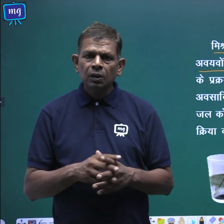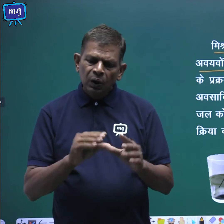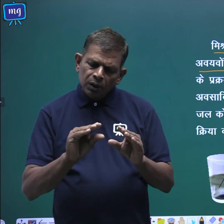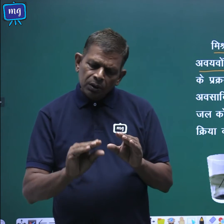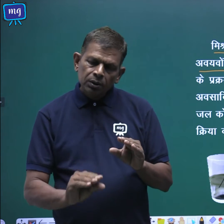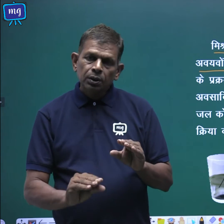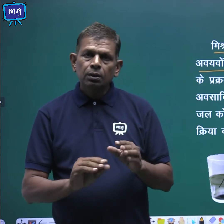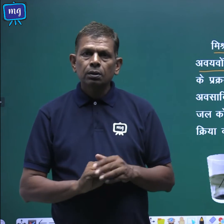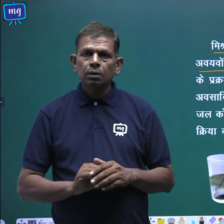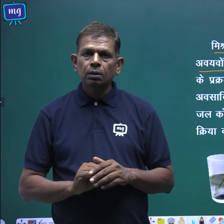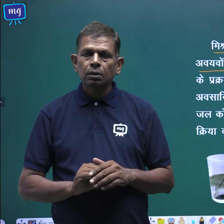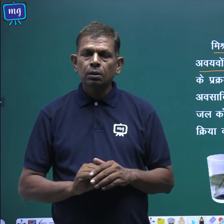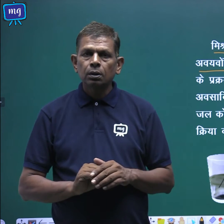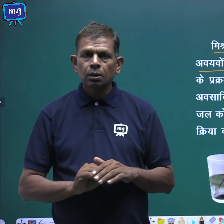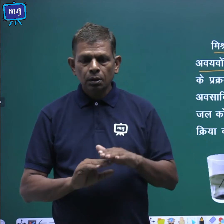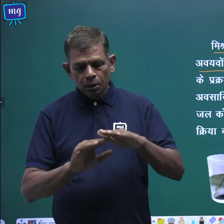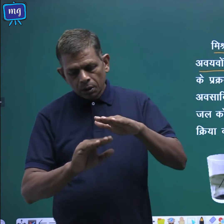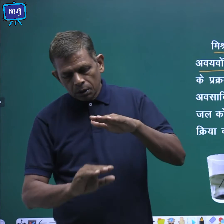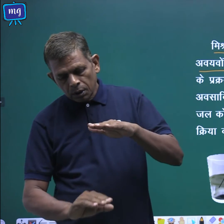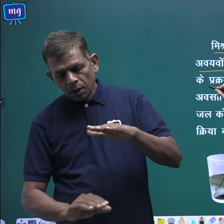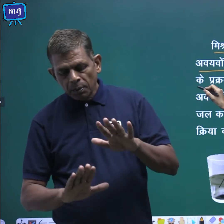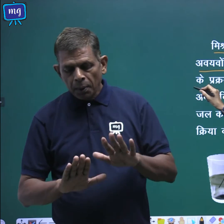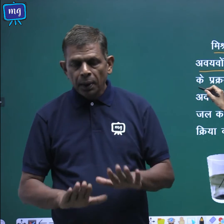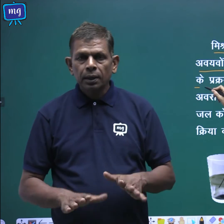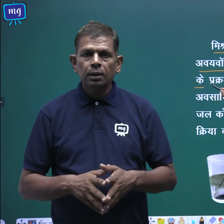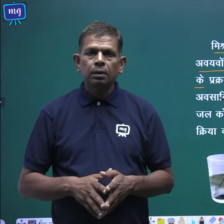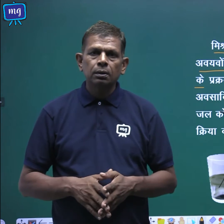नीचे तली में बैठ जाने के